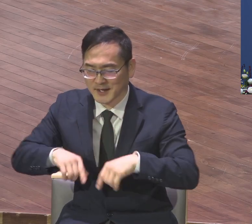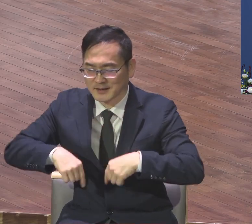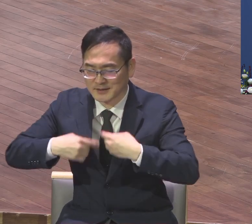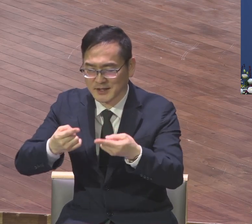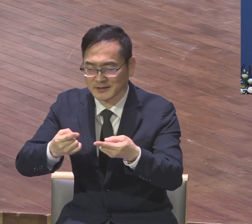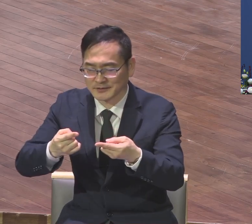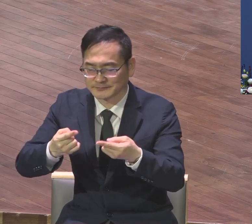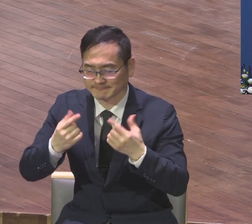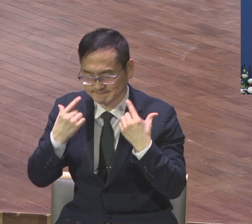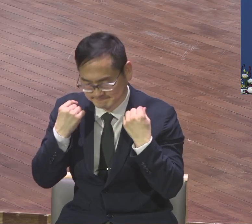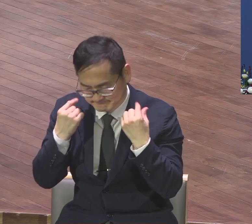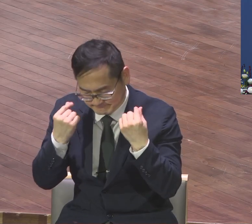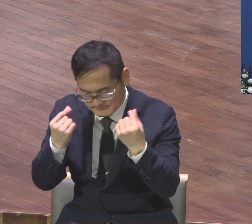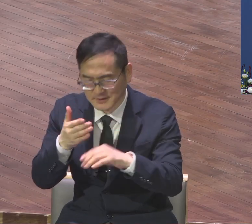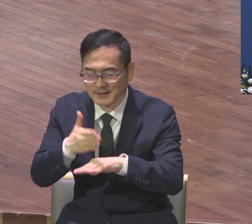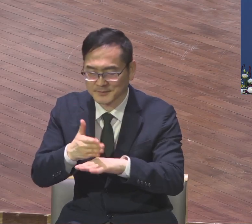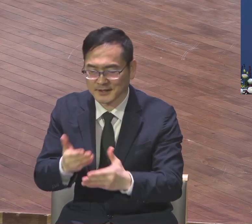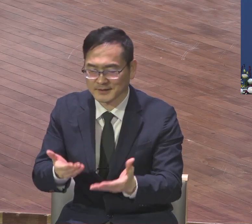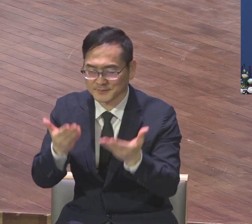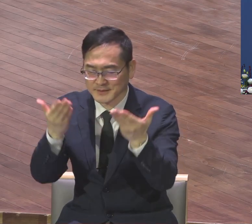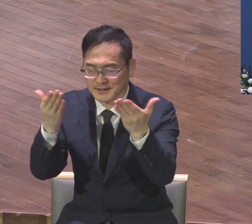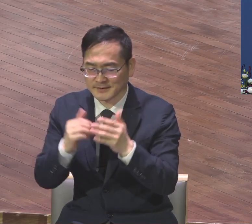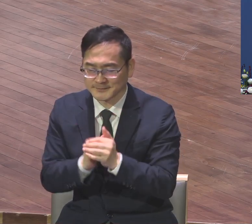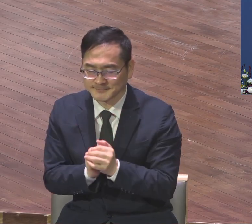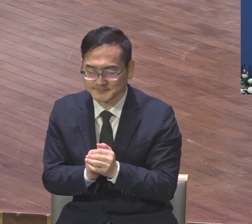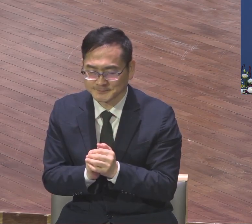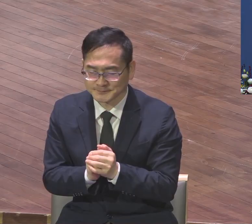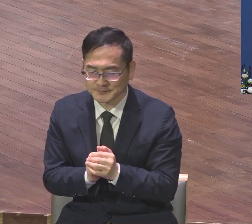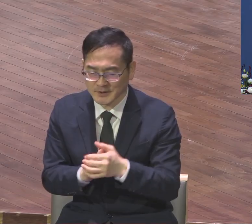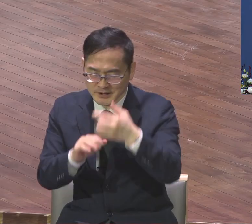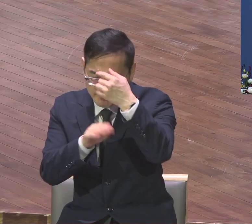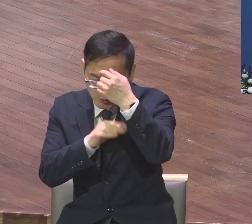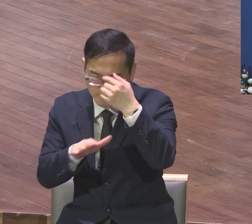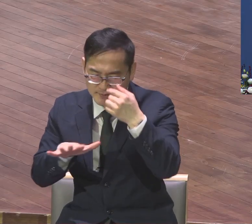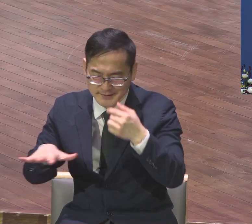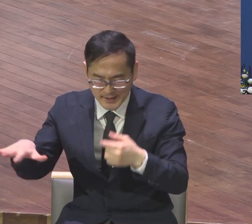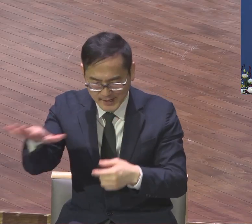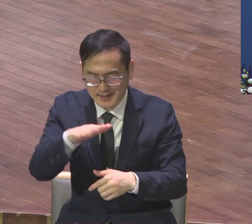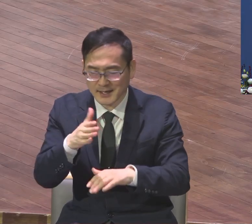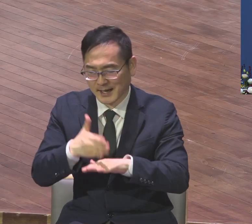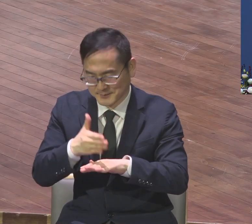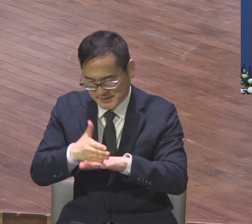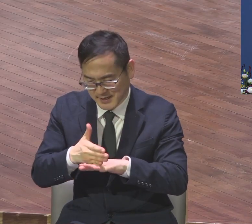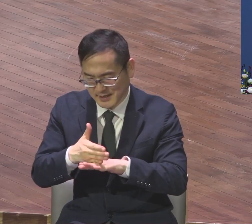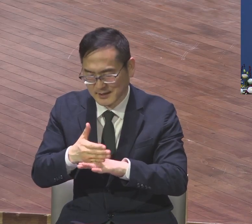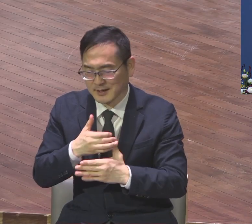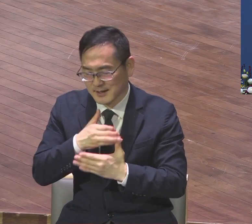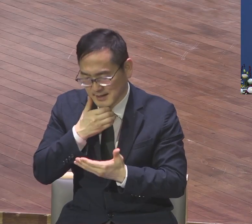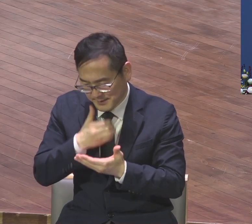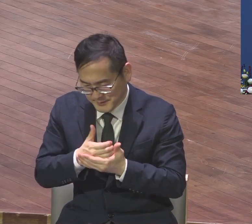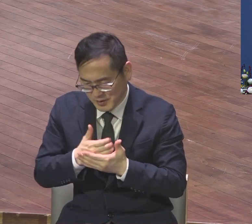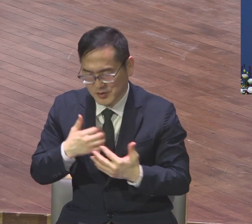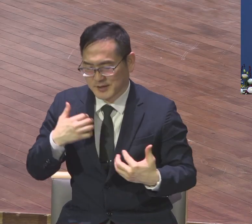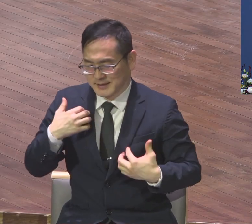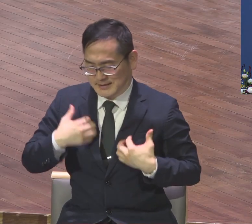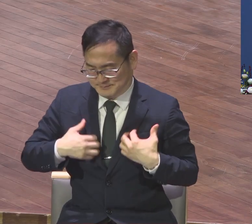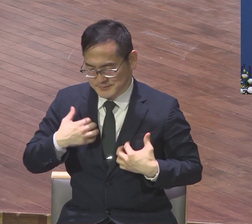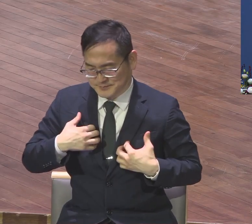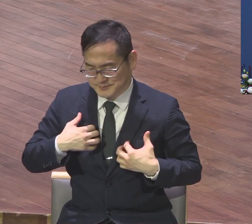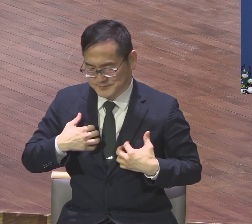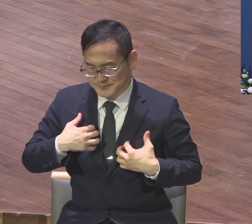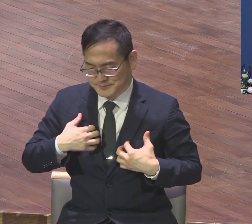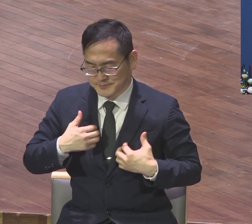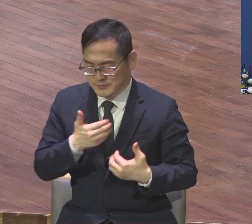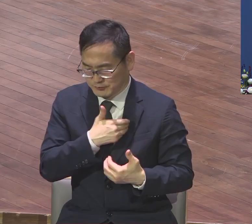것 감사합니다. 모든 우리 성도들 감격하며 근원적인 감사 속에서 식지 아니하는 감사가